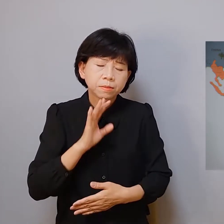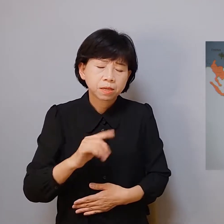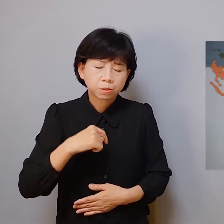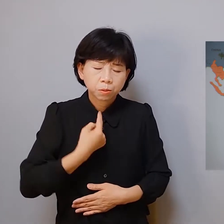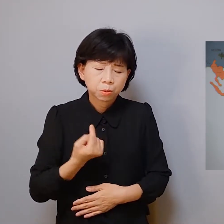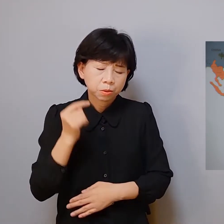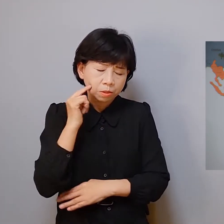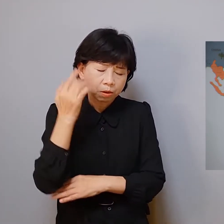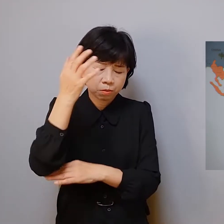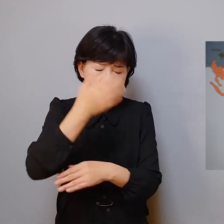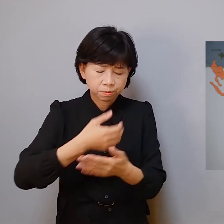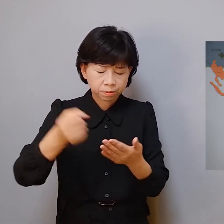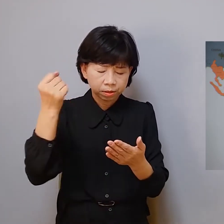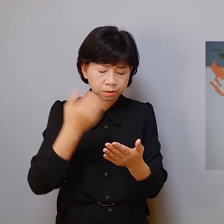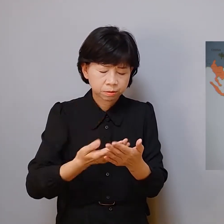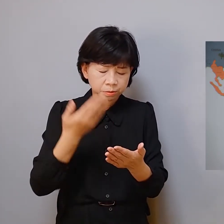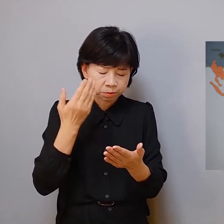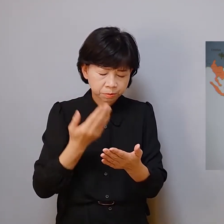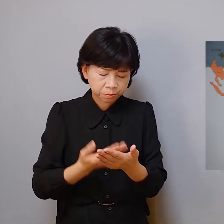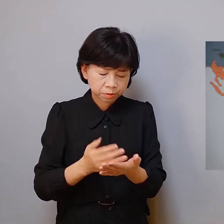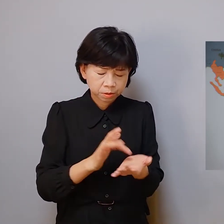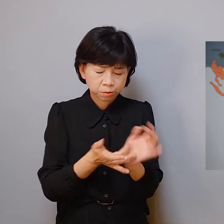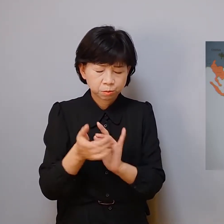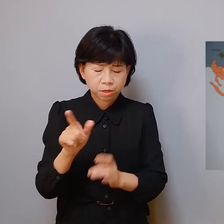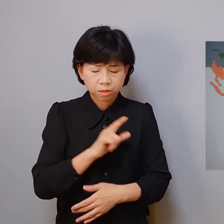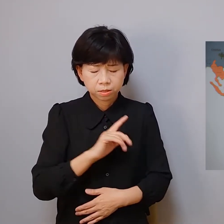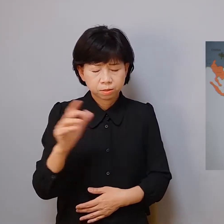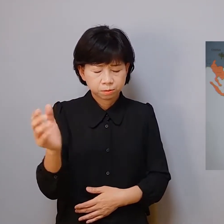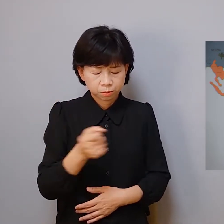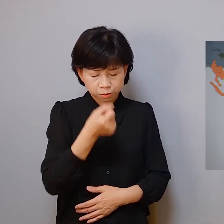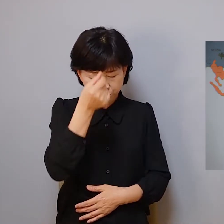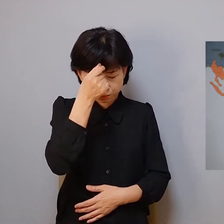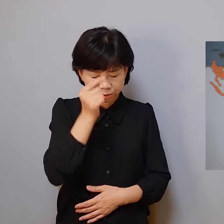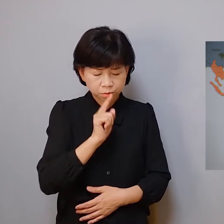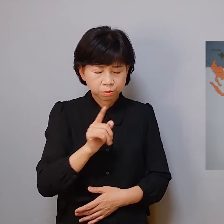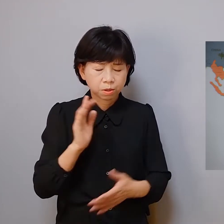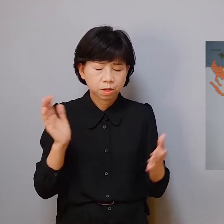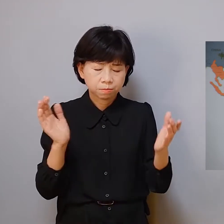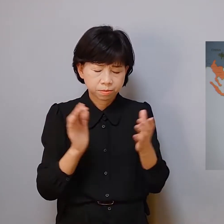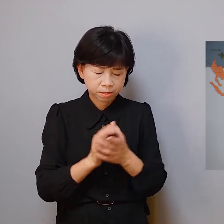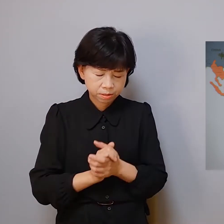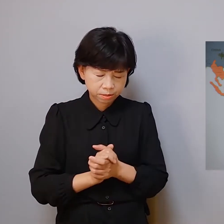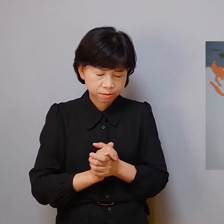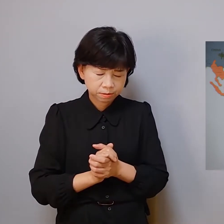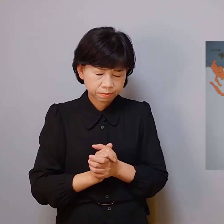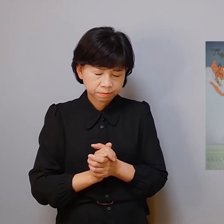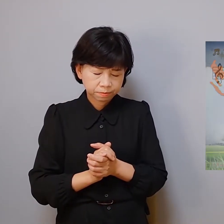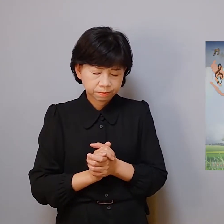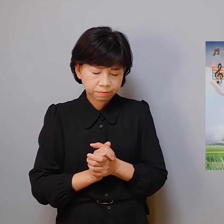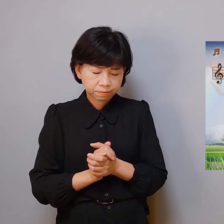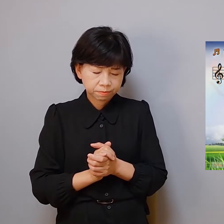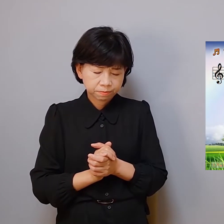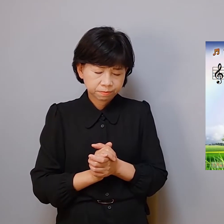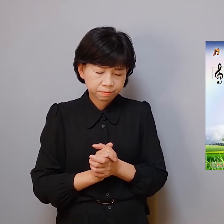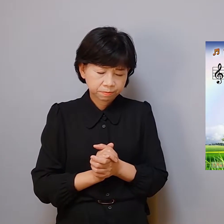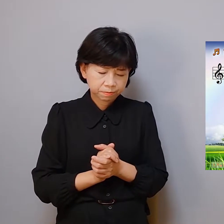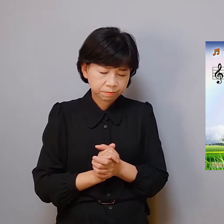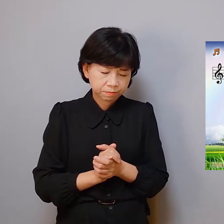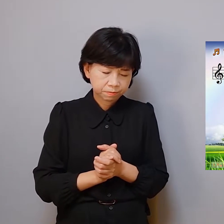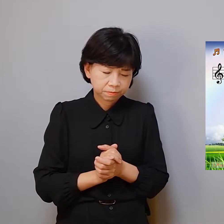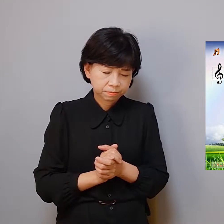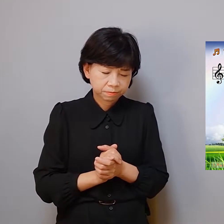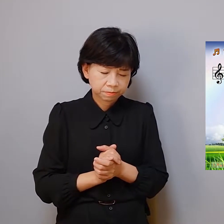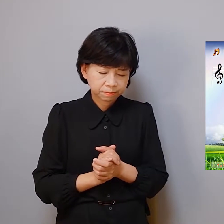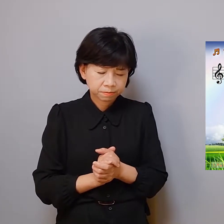하나님만 홀로 영광받아 주시옵소서. 예수님의 이름으로 기도드립니다. 아멘.